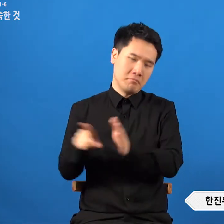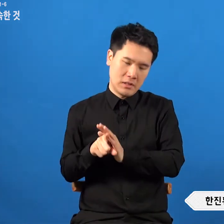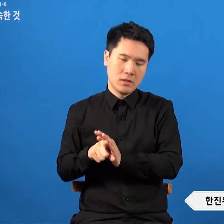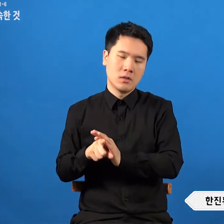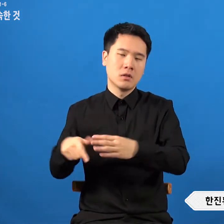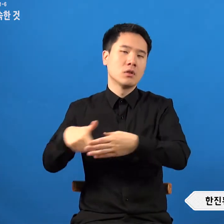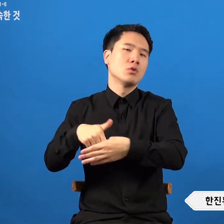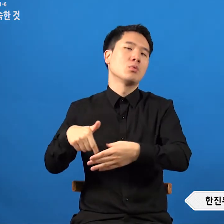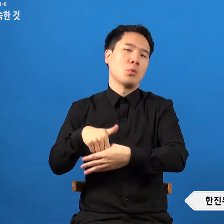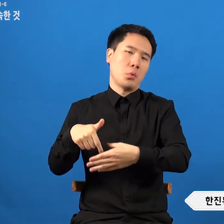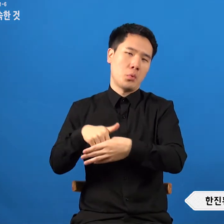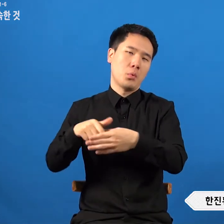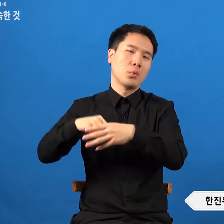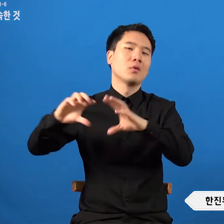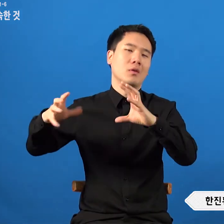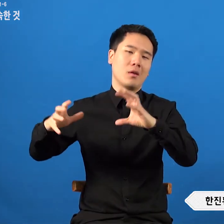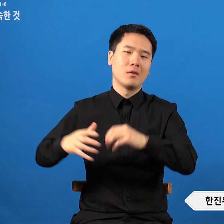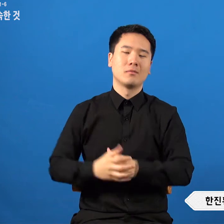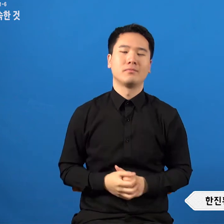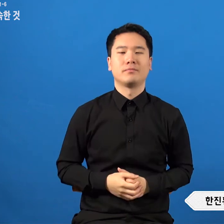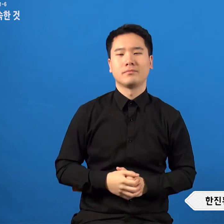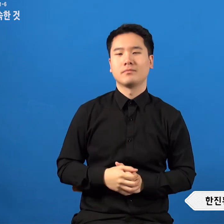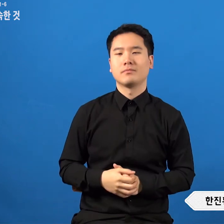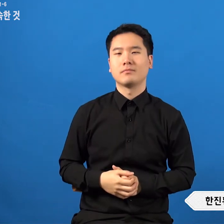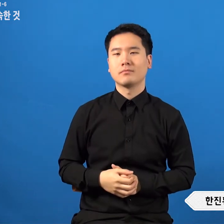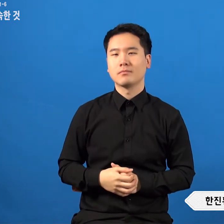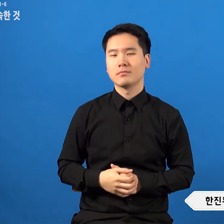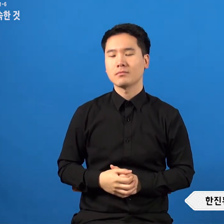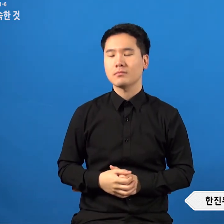하나님을 믿는 기독교 국가입니다.